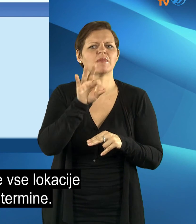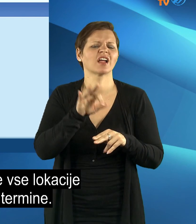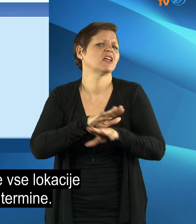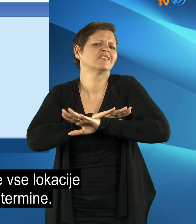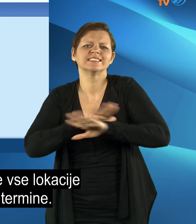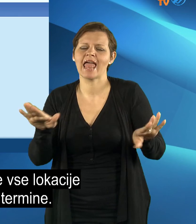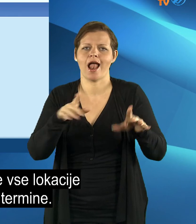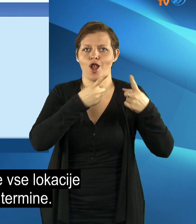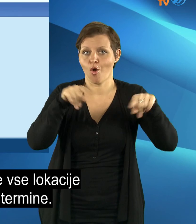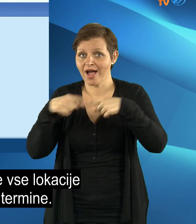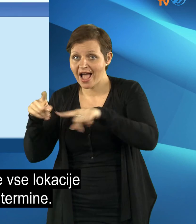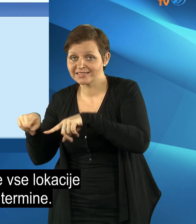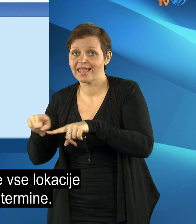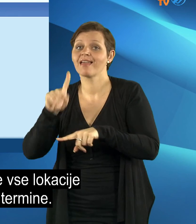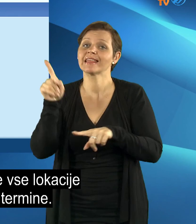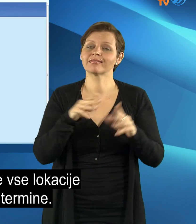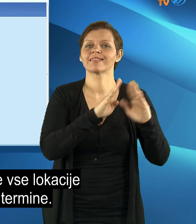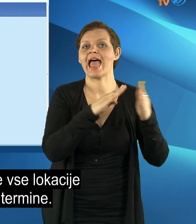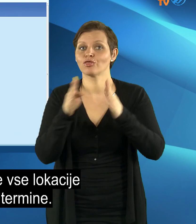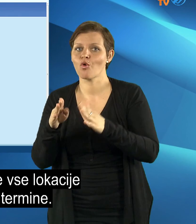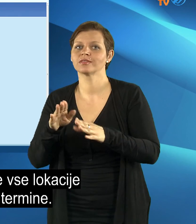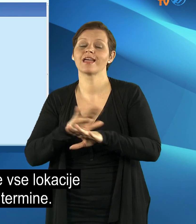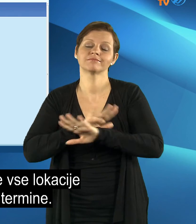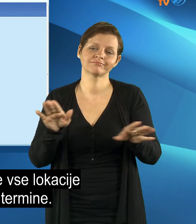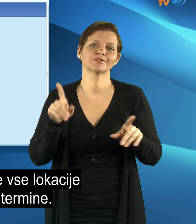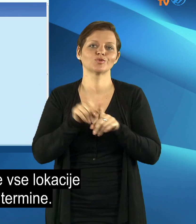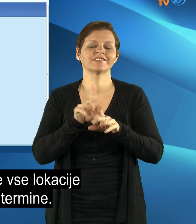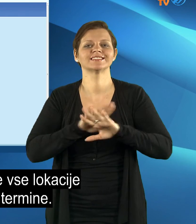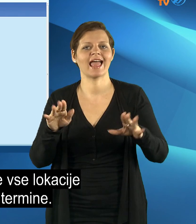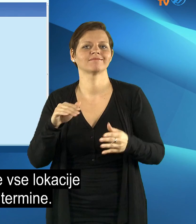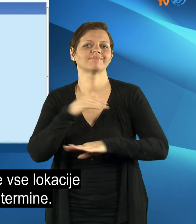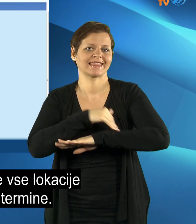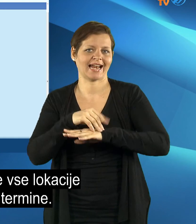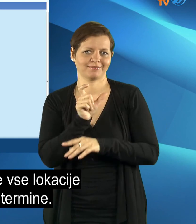izberete vse lokacije in enote ter vse termine.